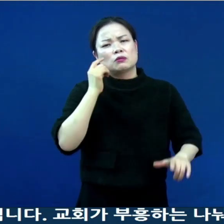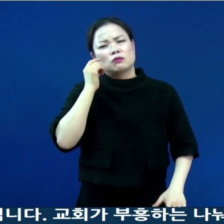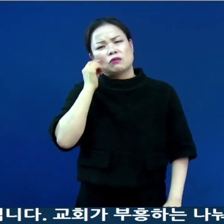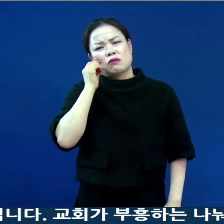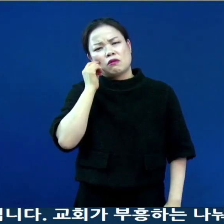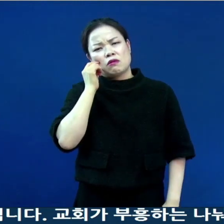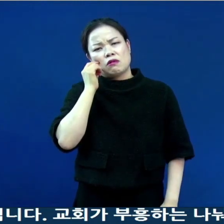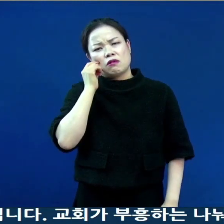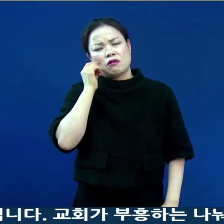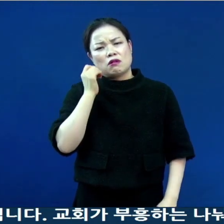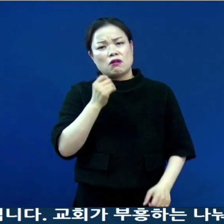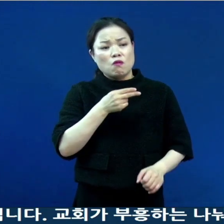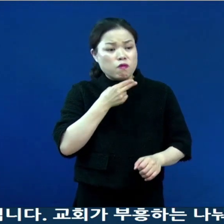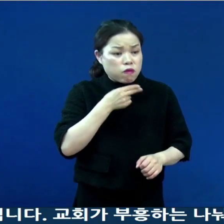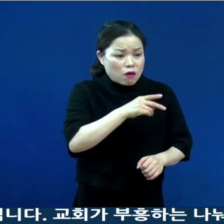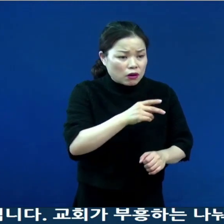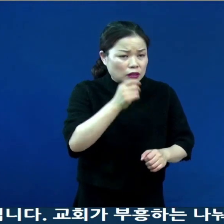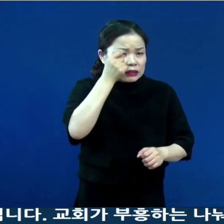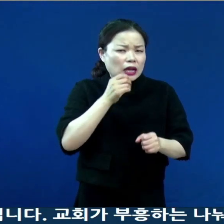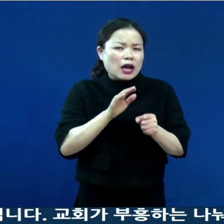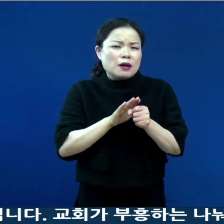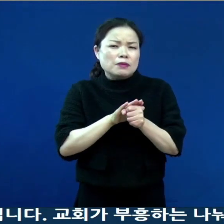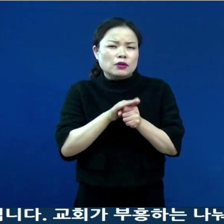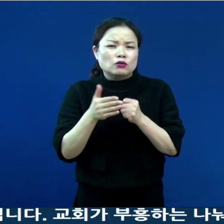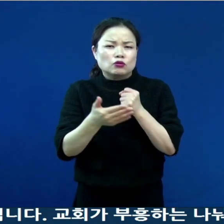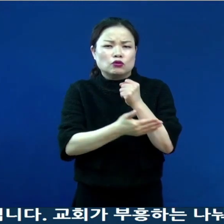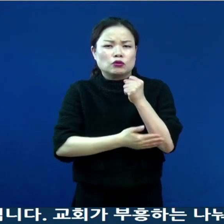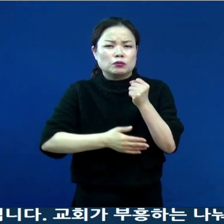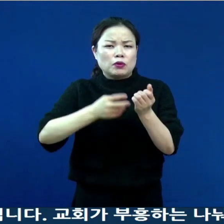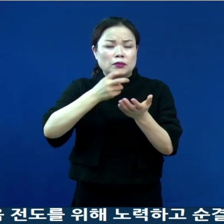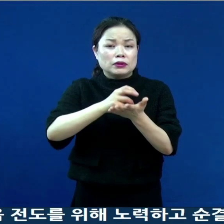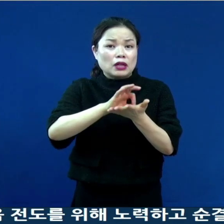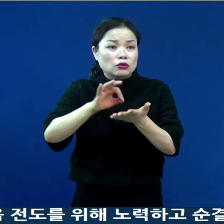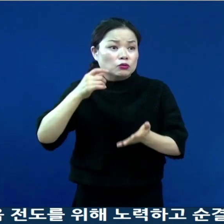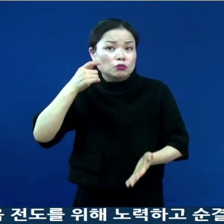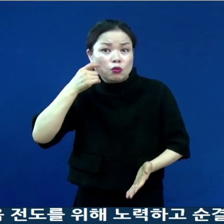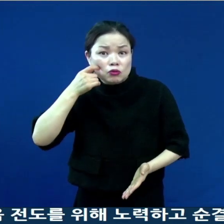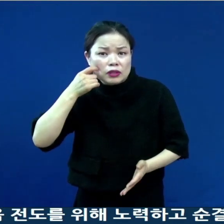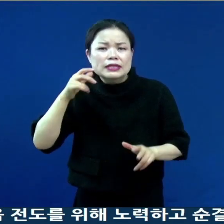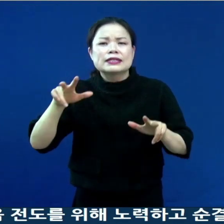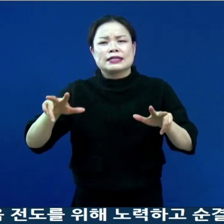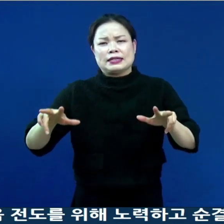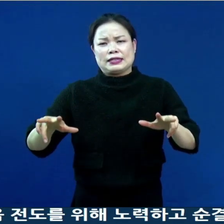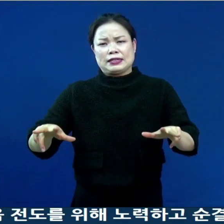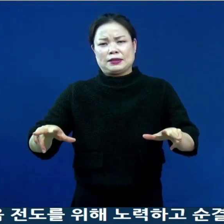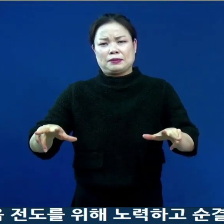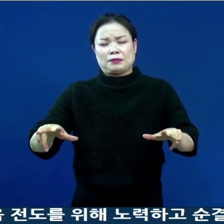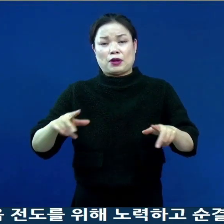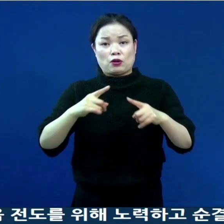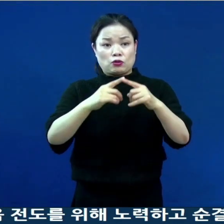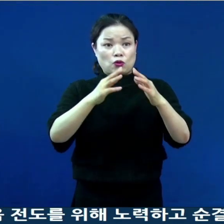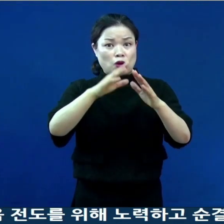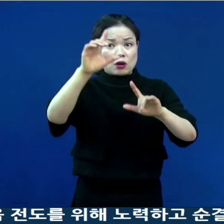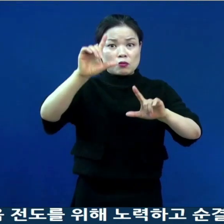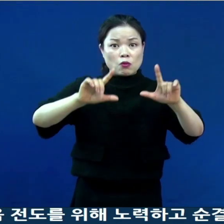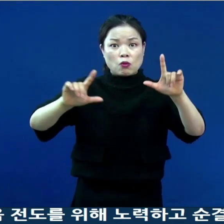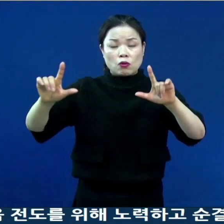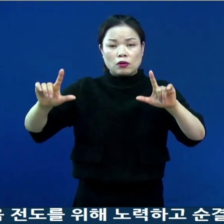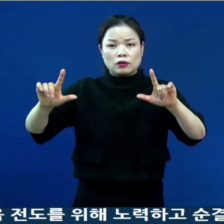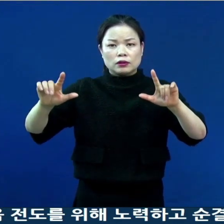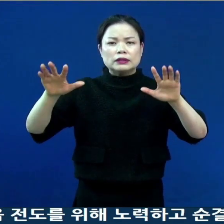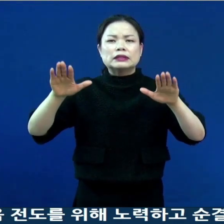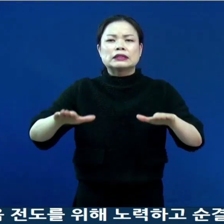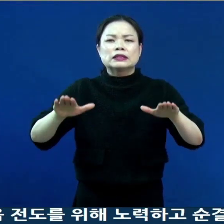못했던, 자비로운 추수법을 우리 삶에 적용하지 못했던 그런 것들이 지금 교회의 모습을